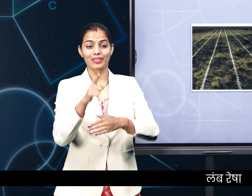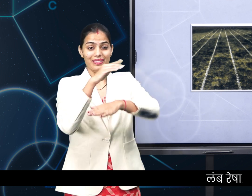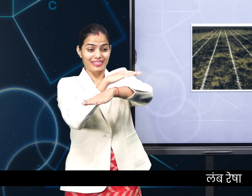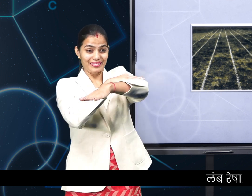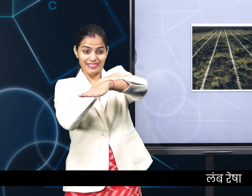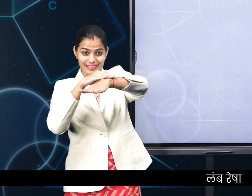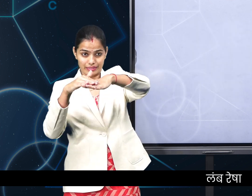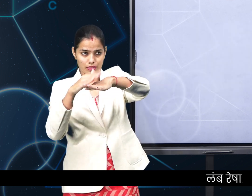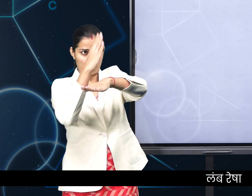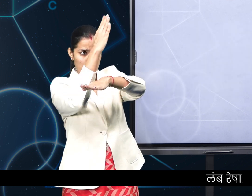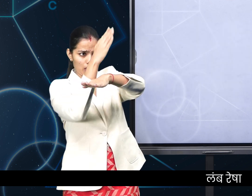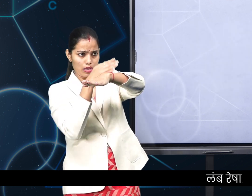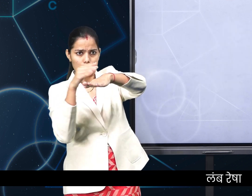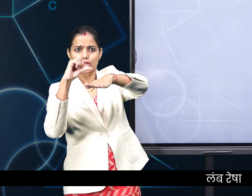लंब रेषा.